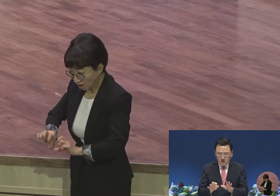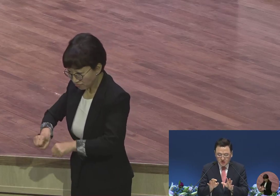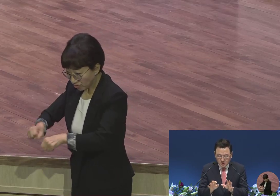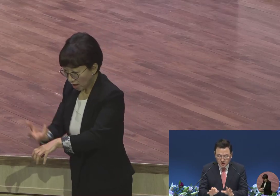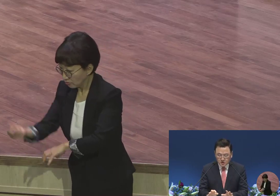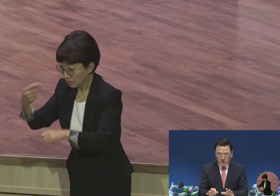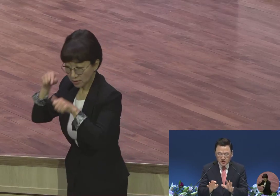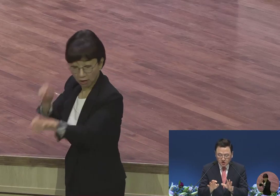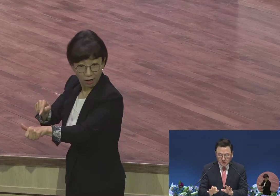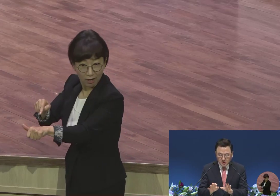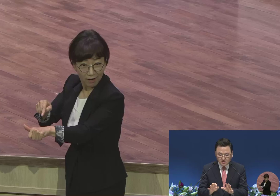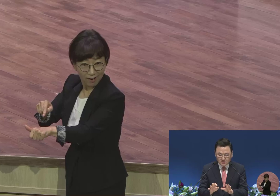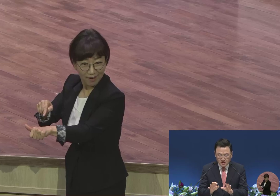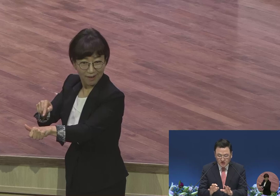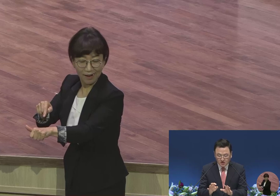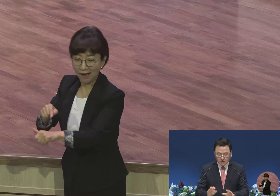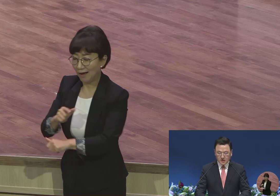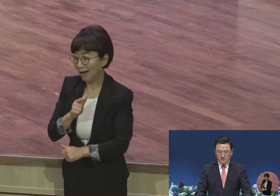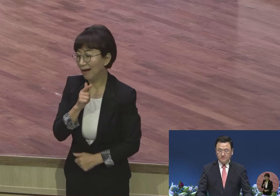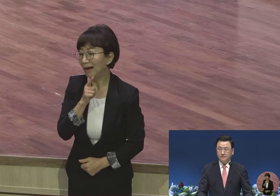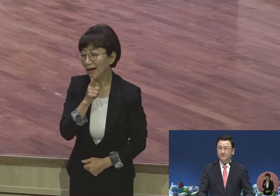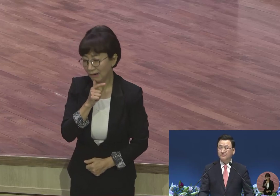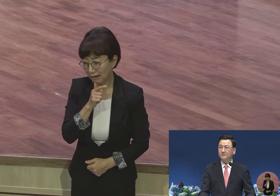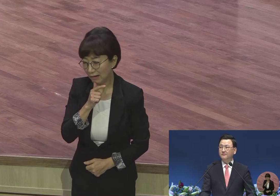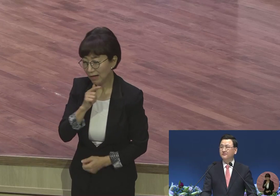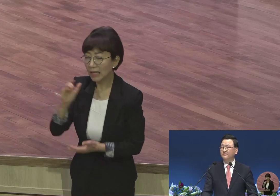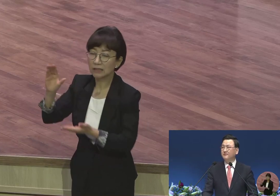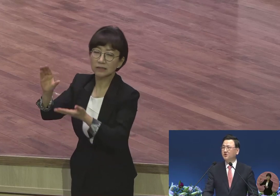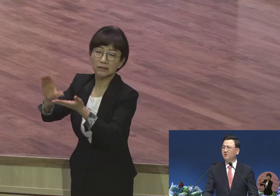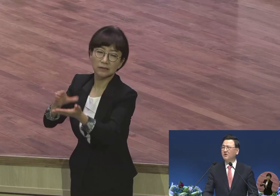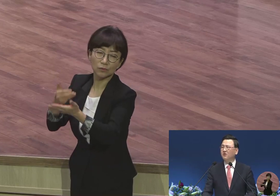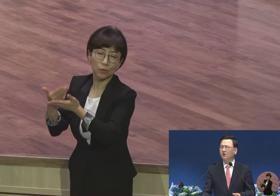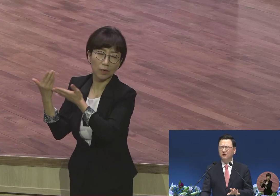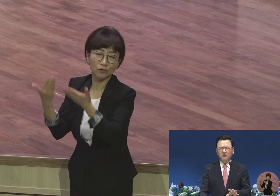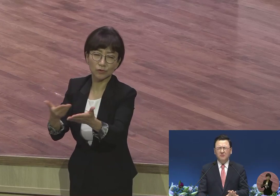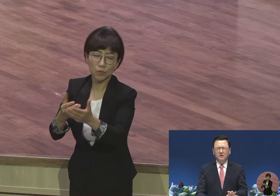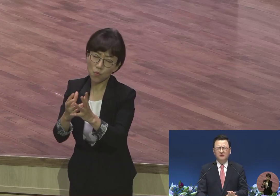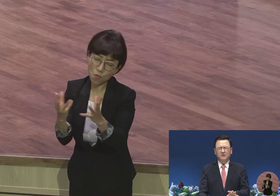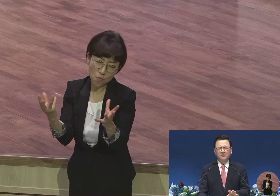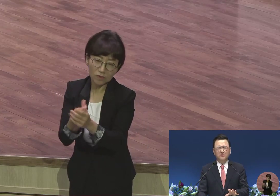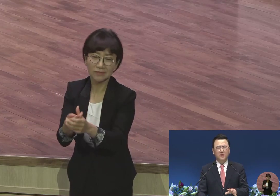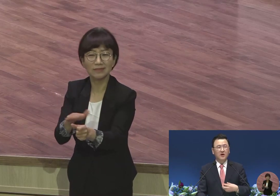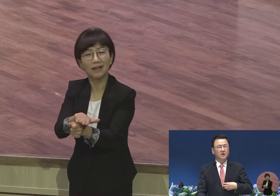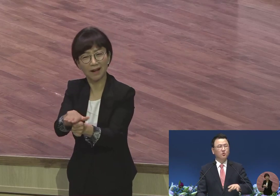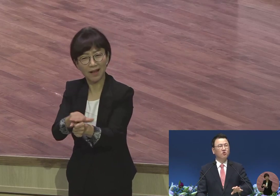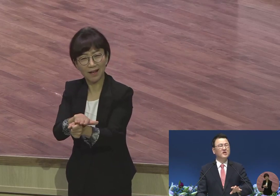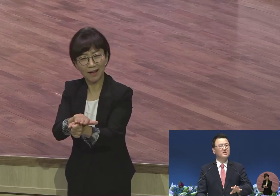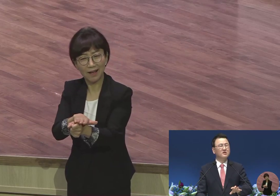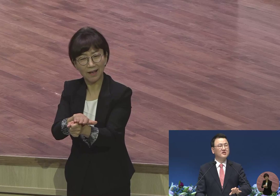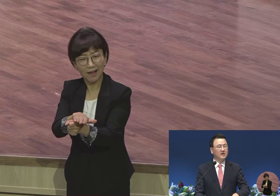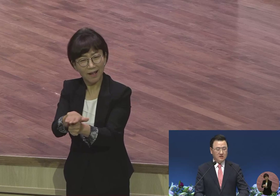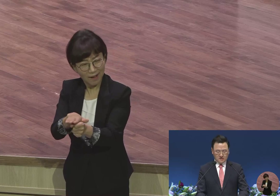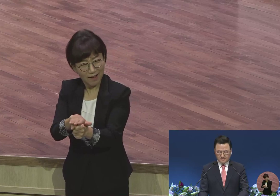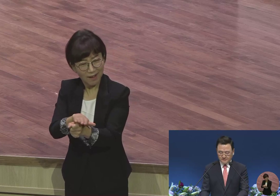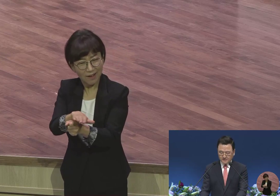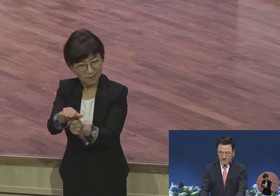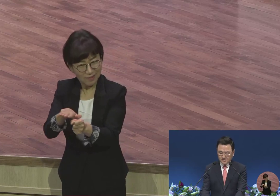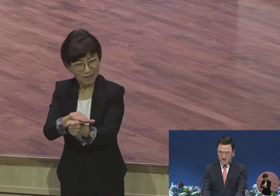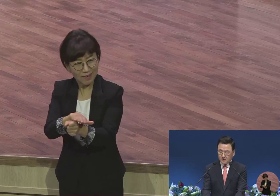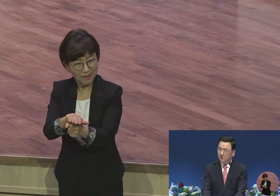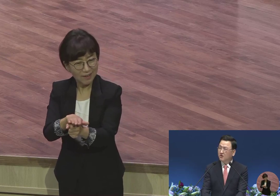이것을 그리스도의 절대적 사랑이라고 말합니다. 정말 어떤 면에서는 논리적이지가